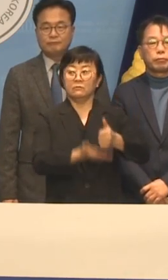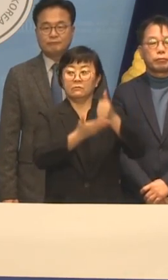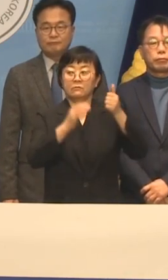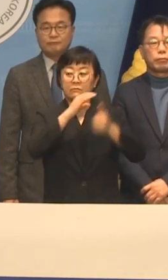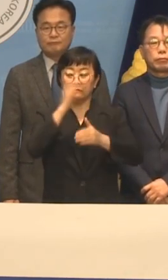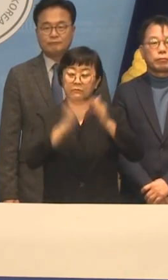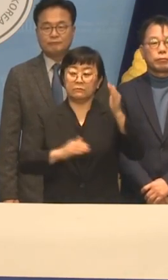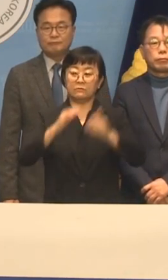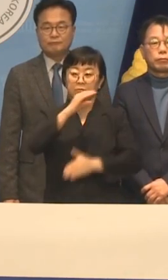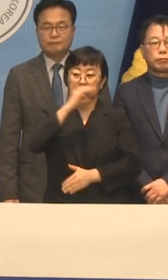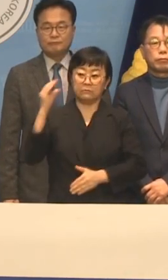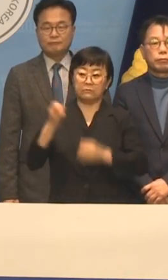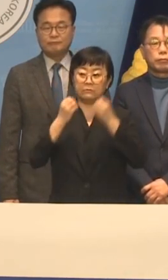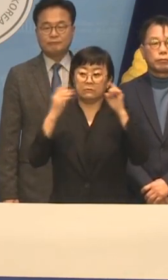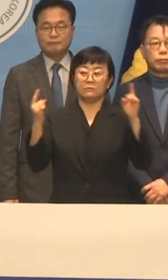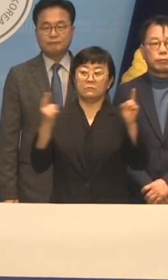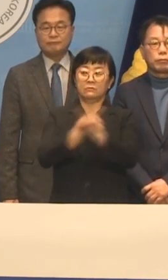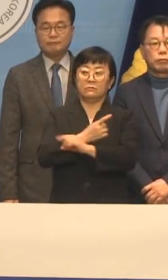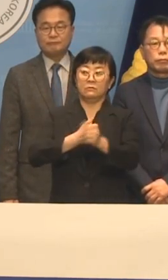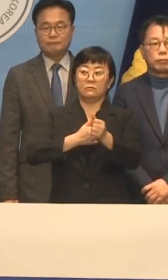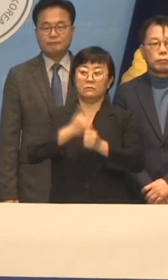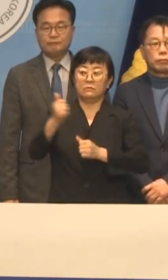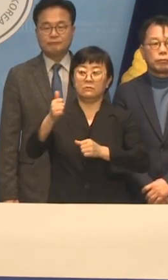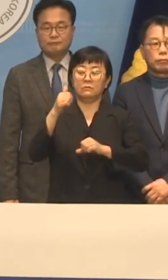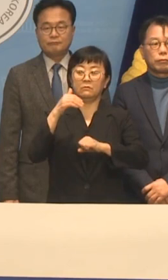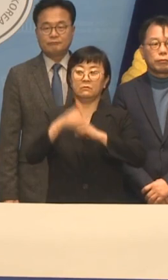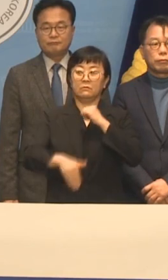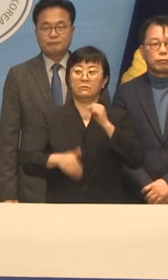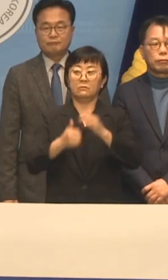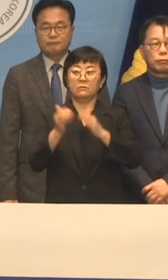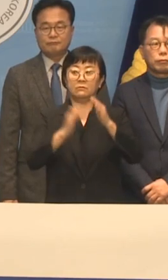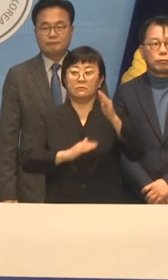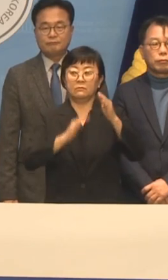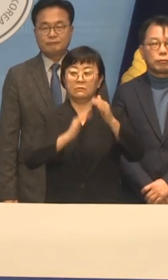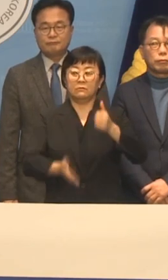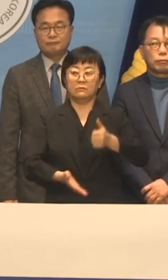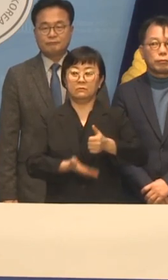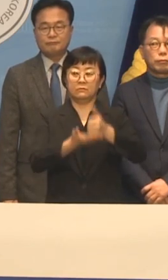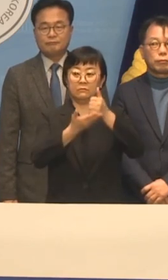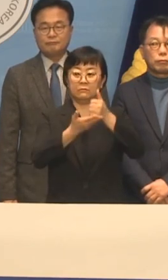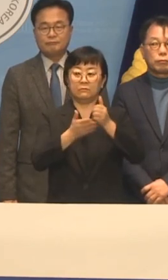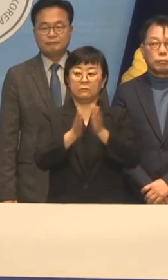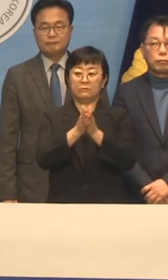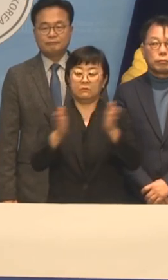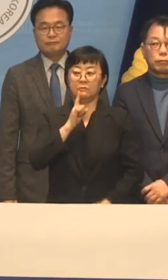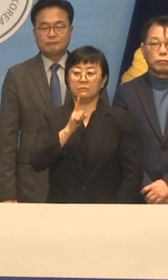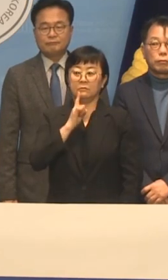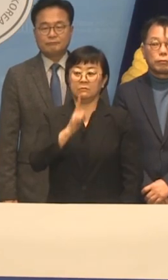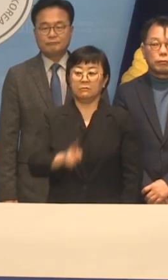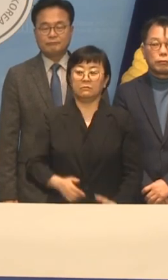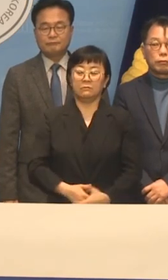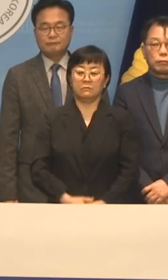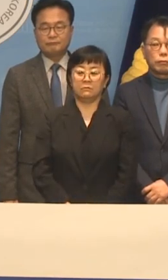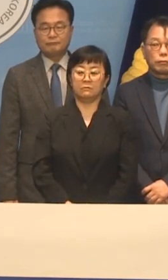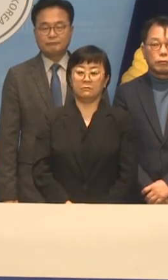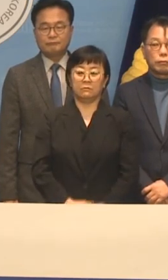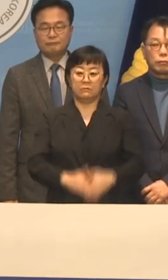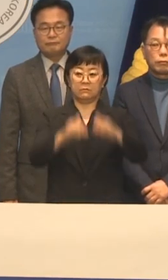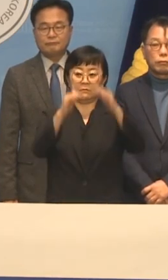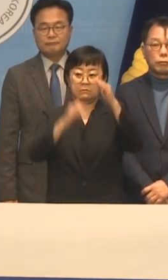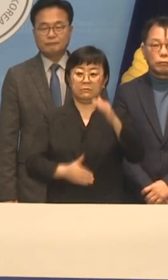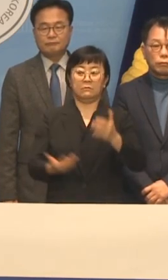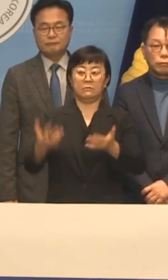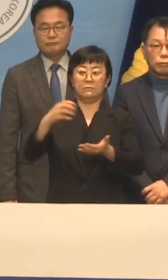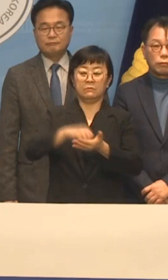공정하고 혁신적이어야 하고 이기는 방식의 공천 룰을 만들고 시행해야 된다는 것이다. 그런 내용을